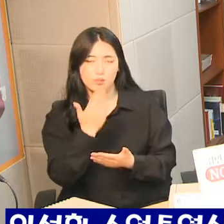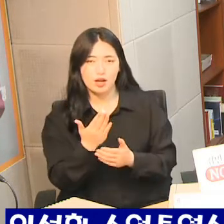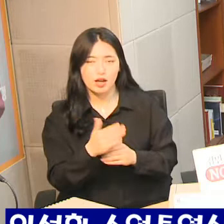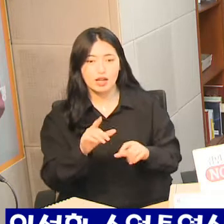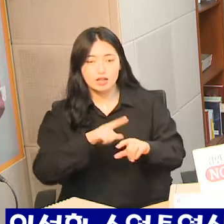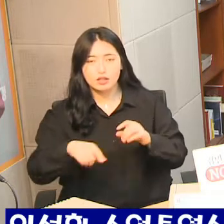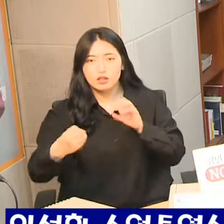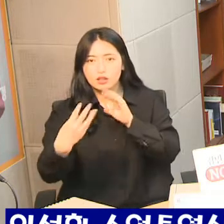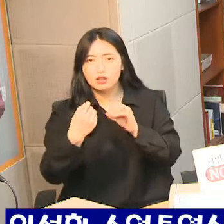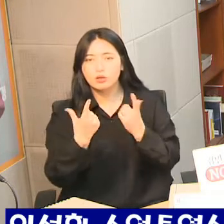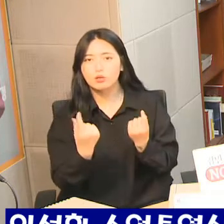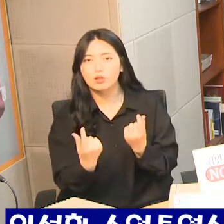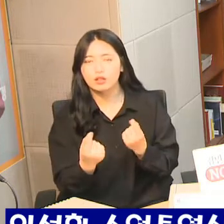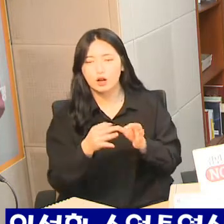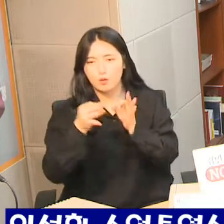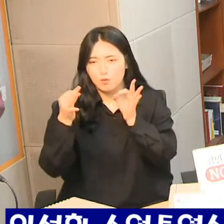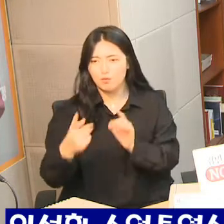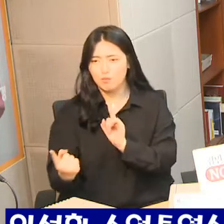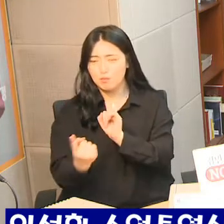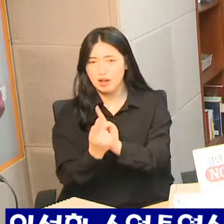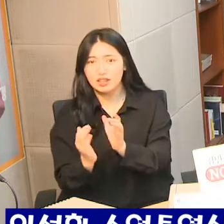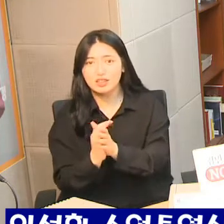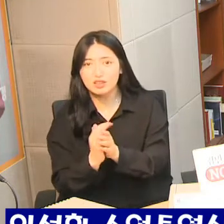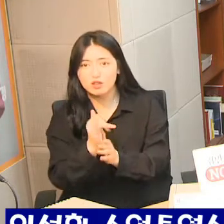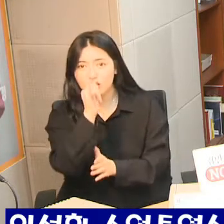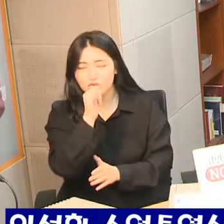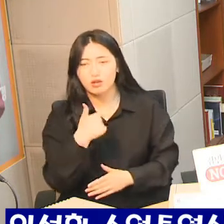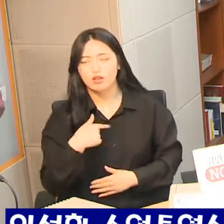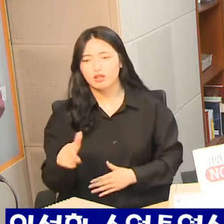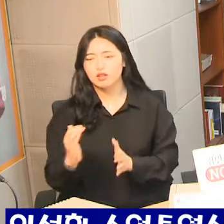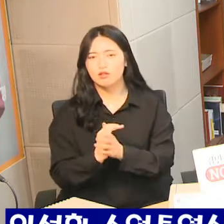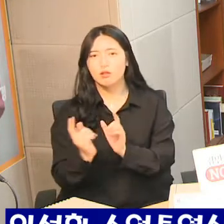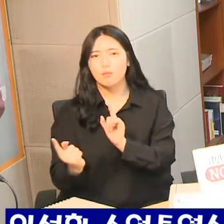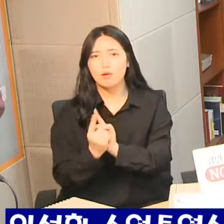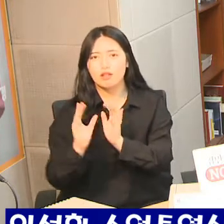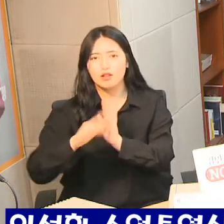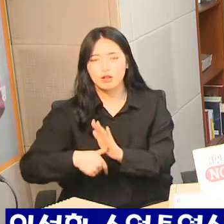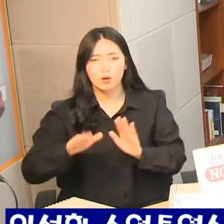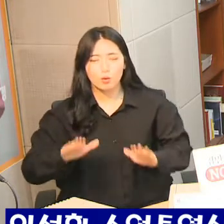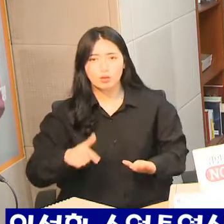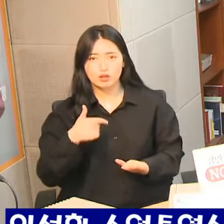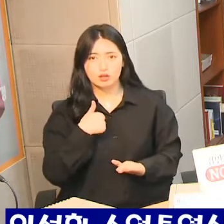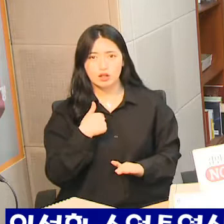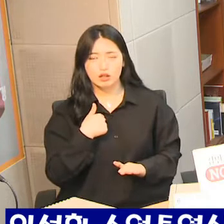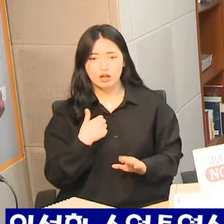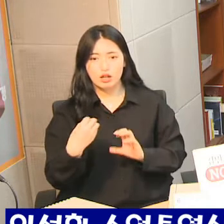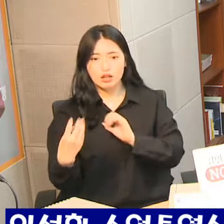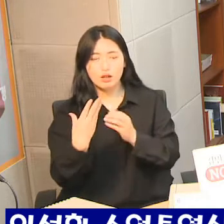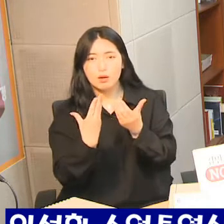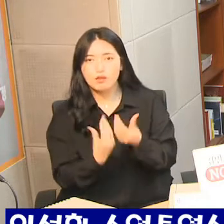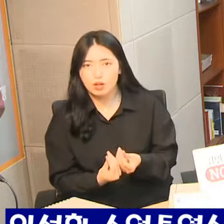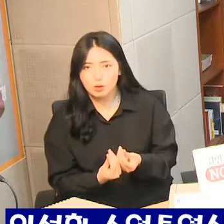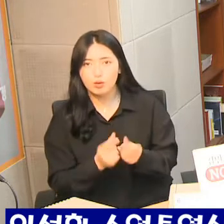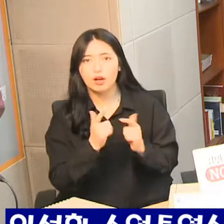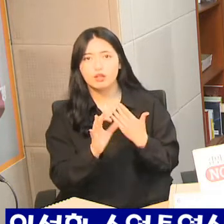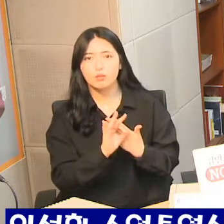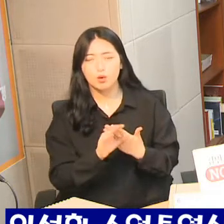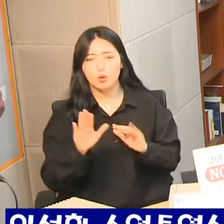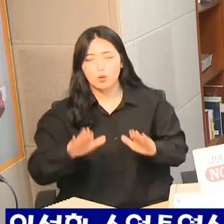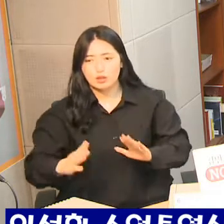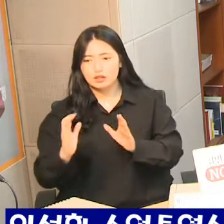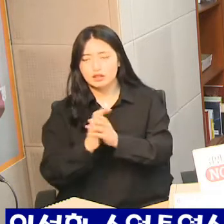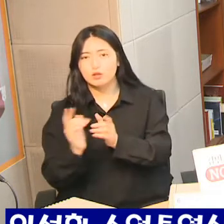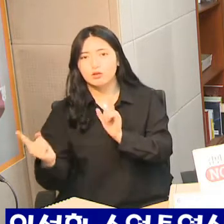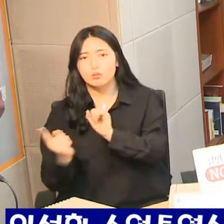이제 식사를 하면서 오랜만에 만난 친구들이 있다 그러면 내가 이 친구를 만났을 때 오늘 주 대화 내용 또는 오늘 이